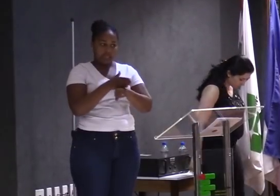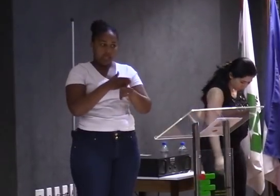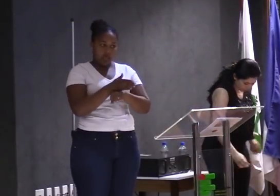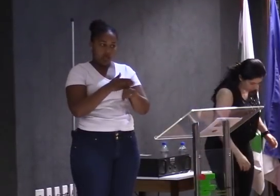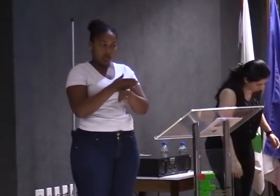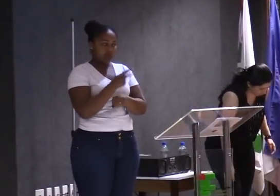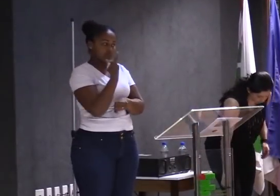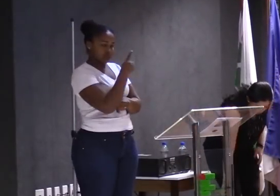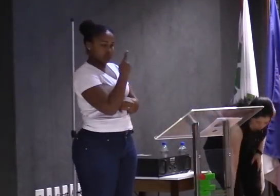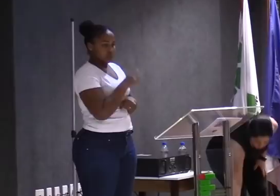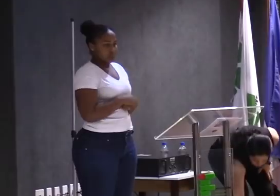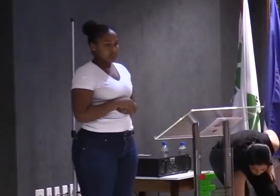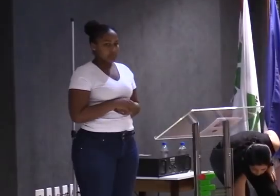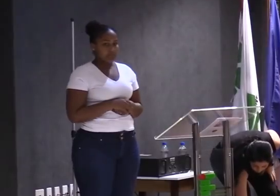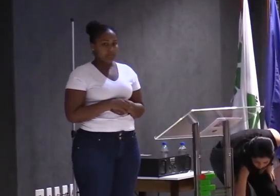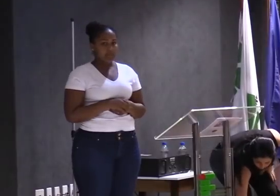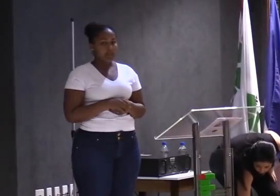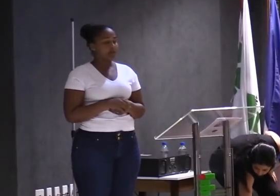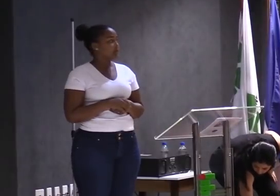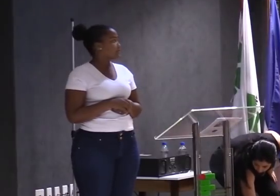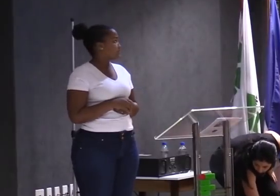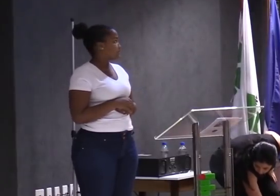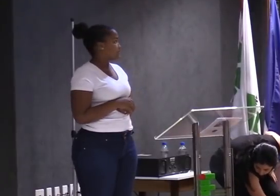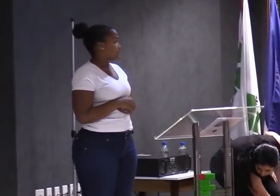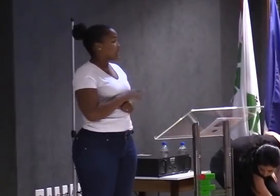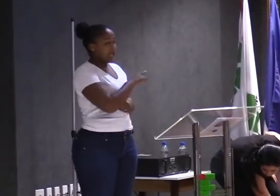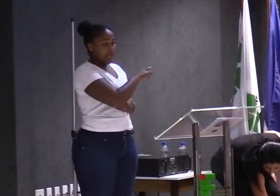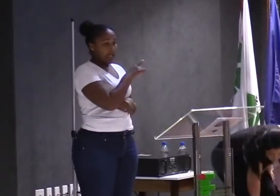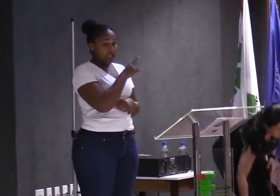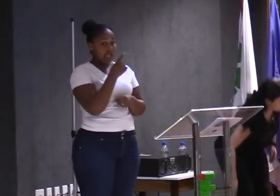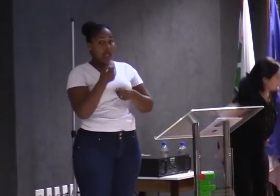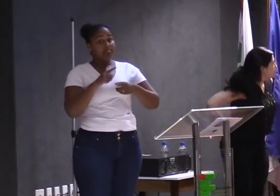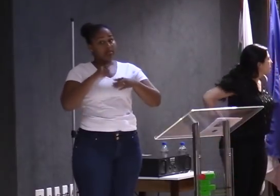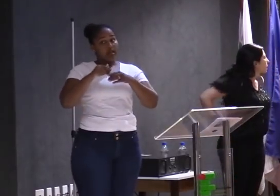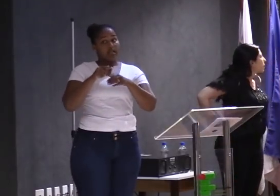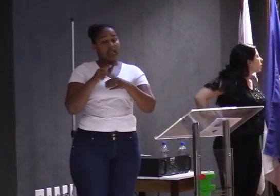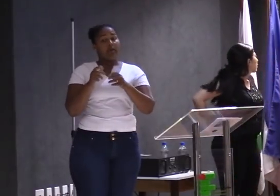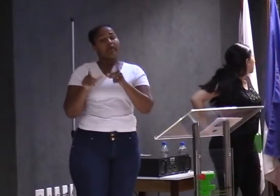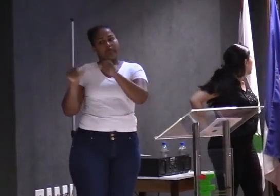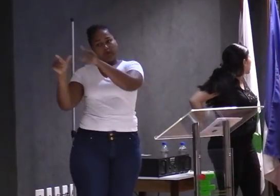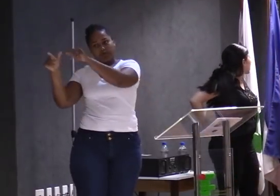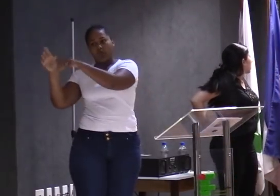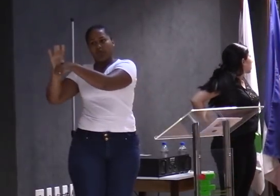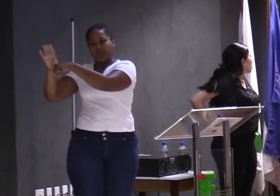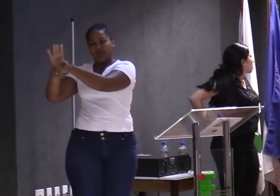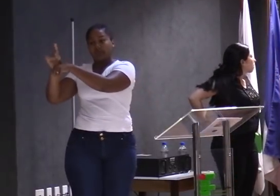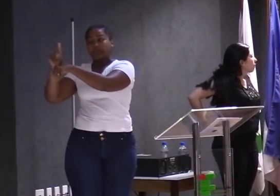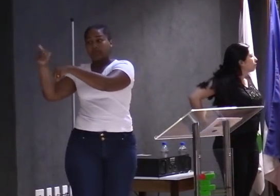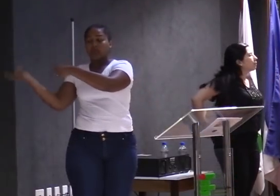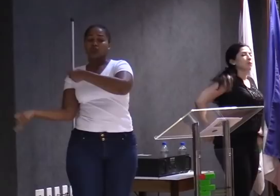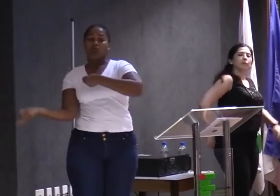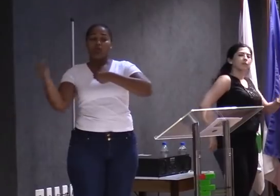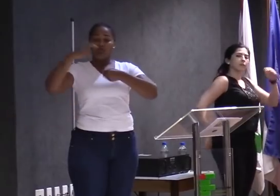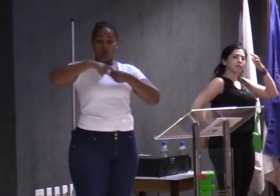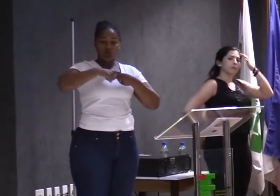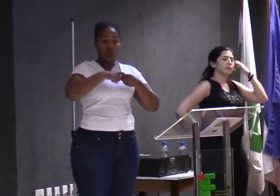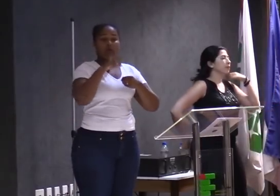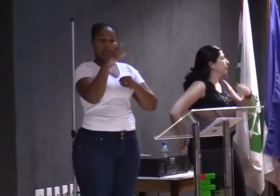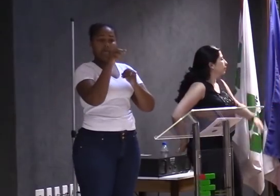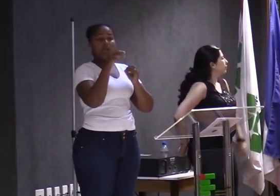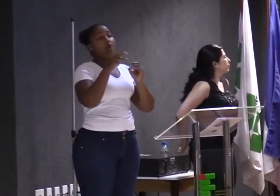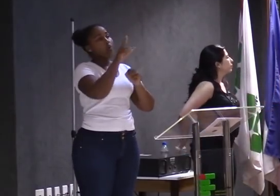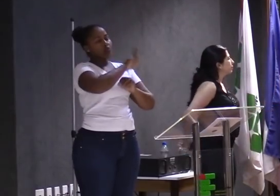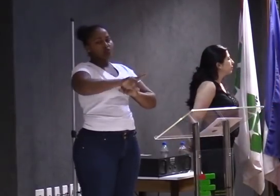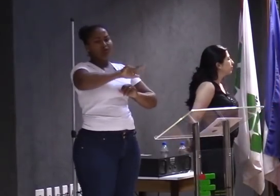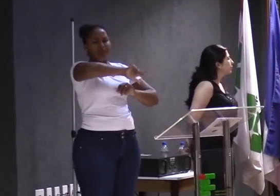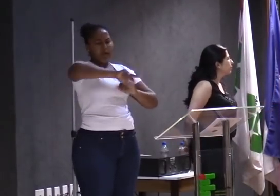E assim que a gente voltou, né, da Finlândia, né, uma das primeiras coisas que eu fui foi implementar todas essas metodologias na minha sala de aula,